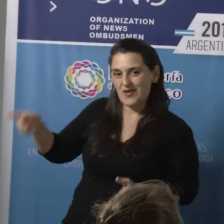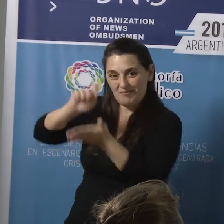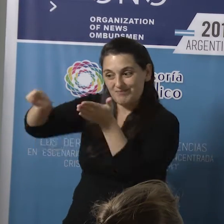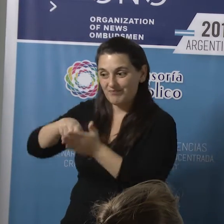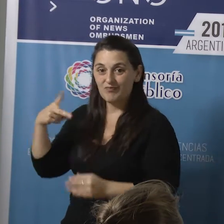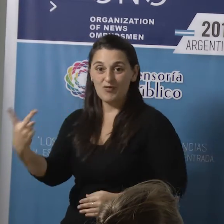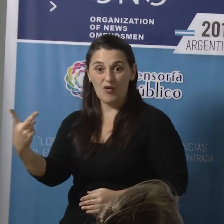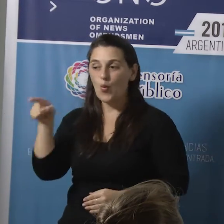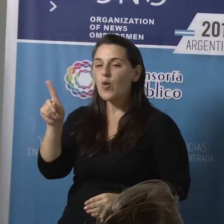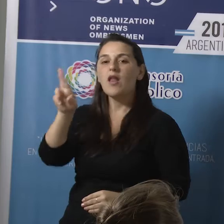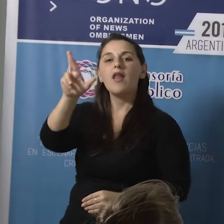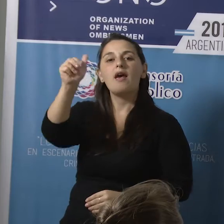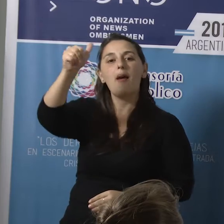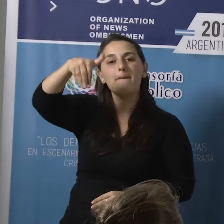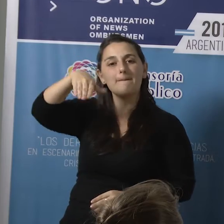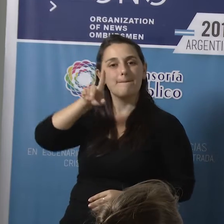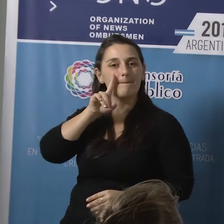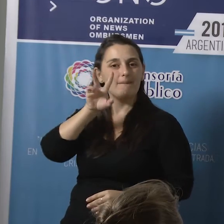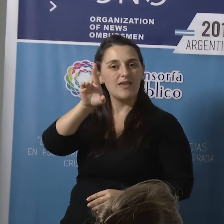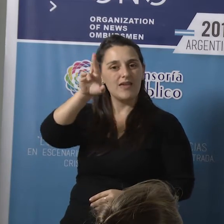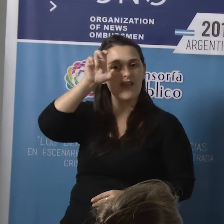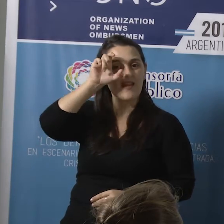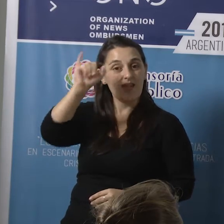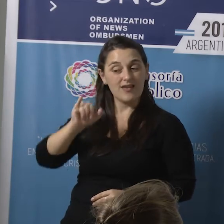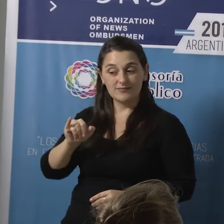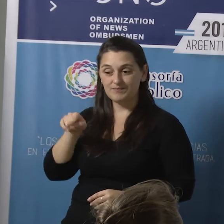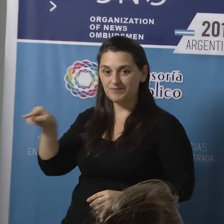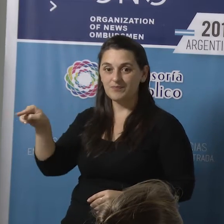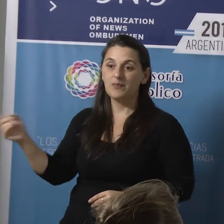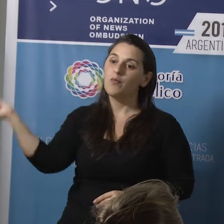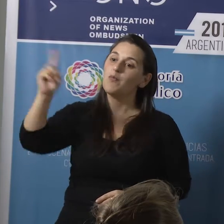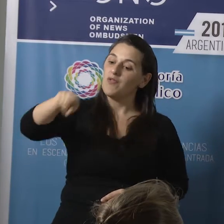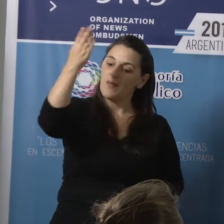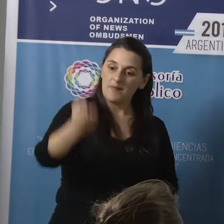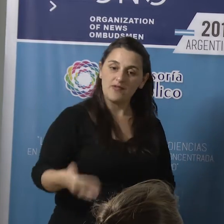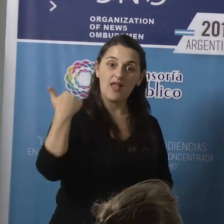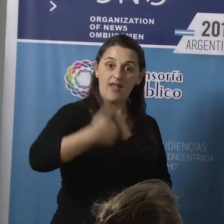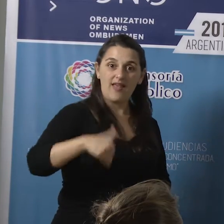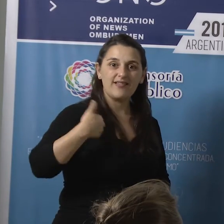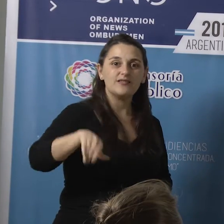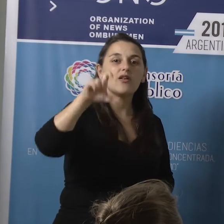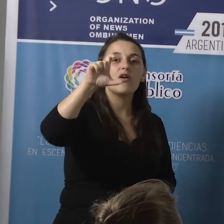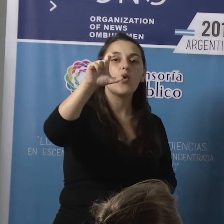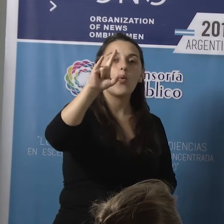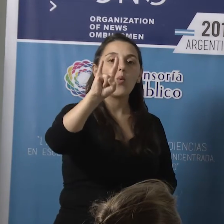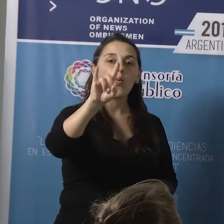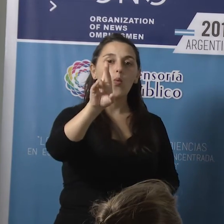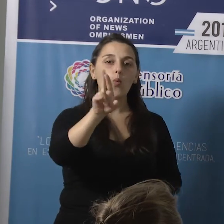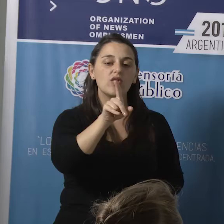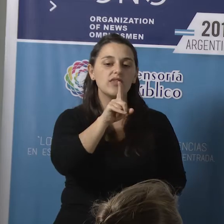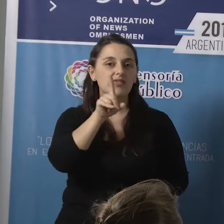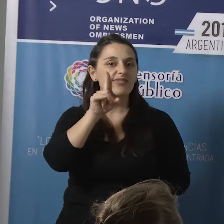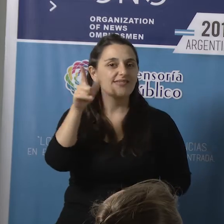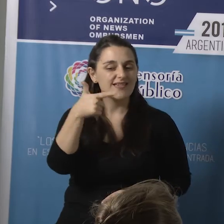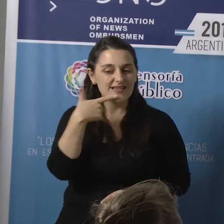uno es Quinche Ramírez, que es un profesor de Derecho Constitucional, y un autor argentino, que es Christian Curtis, que ha enfatizado en